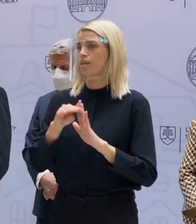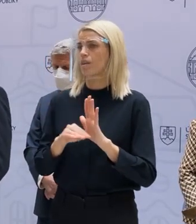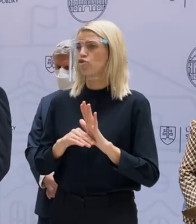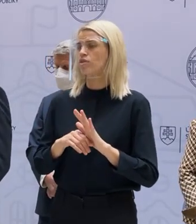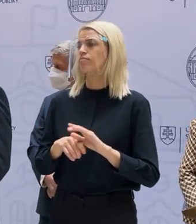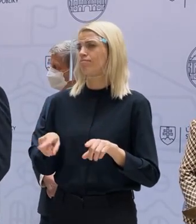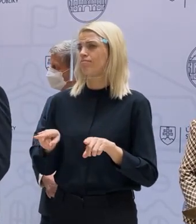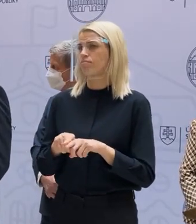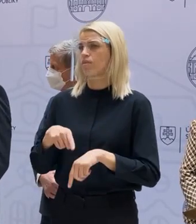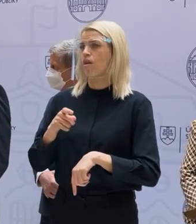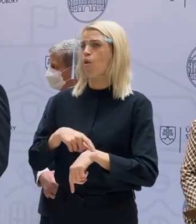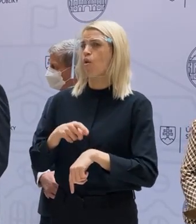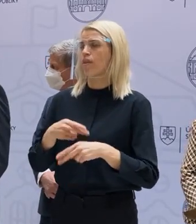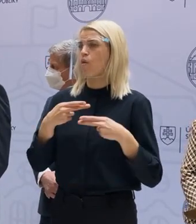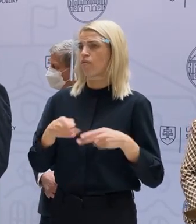otváracími hodinami.